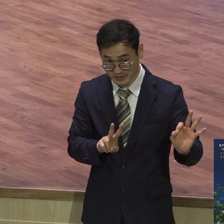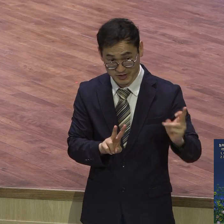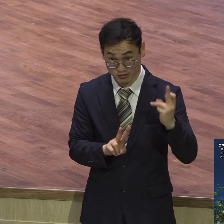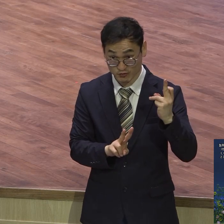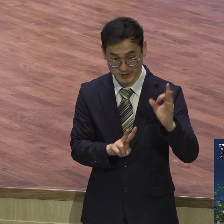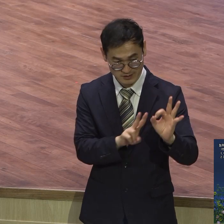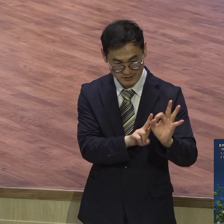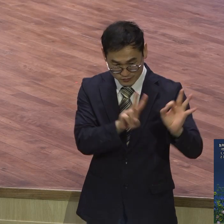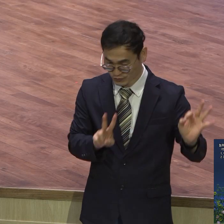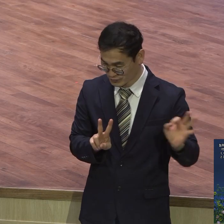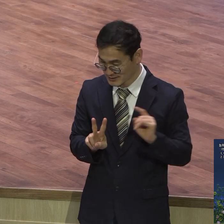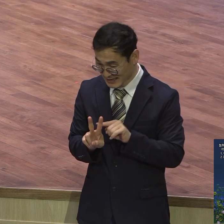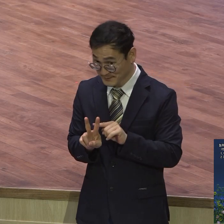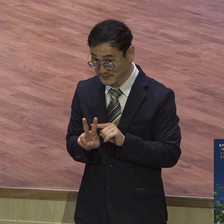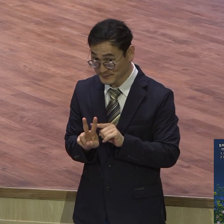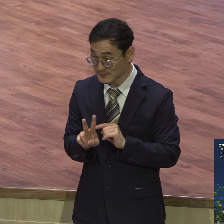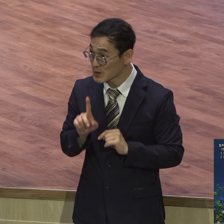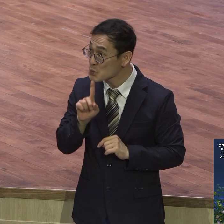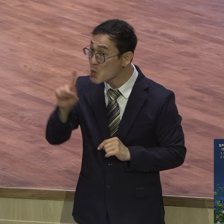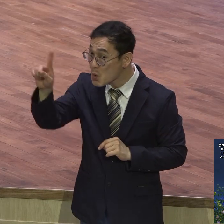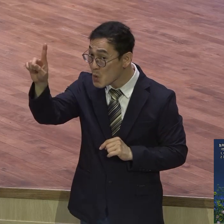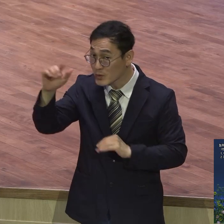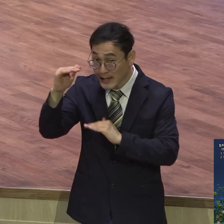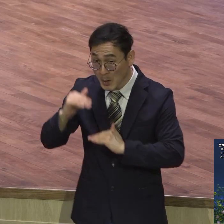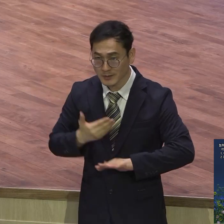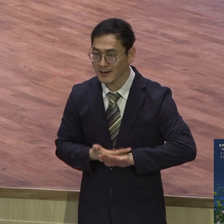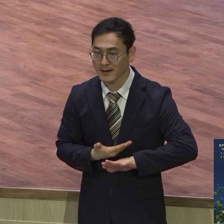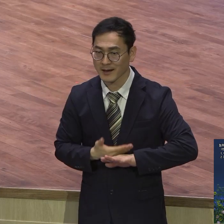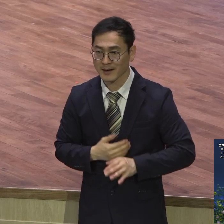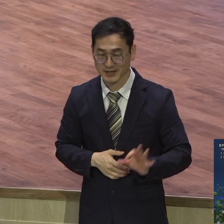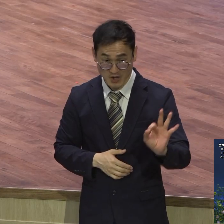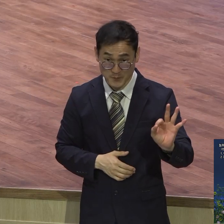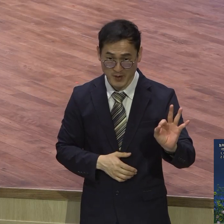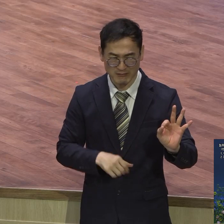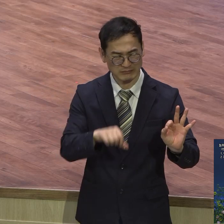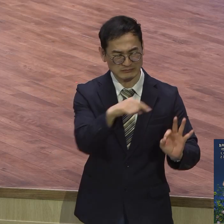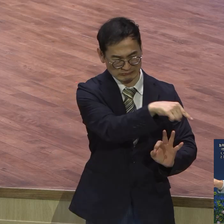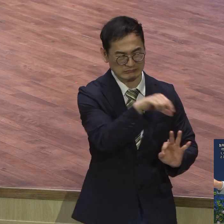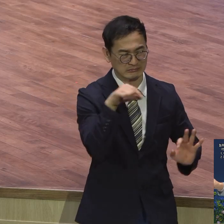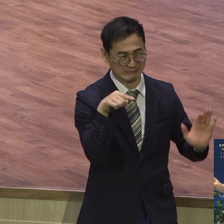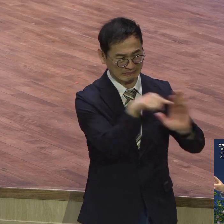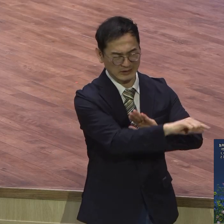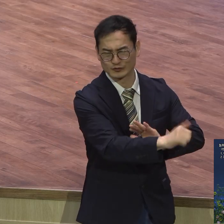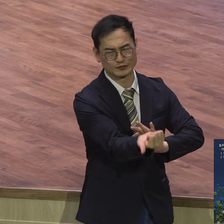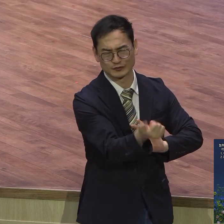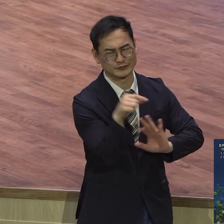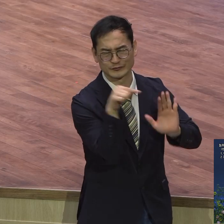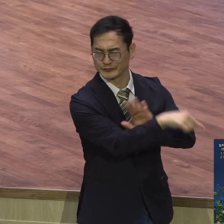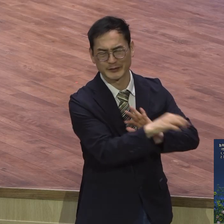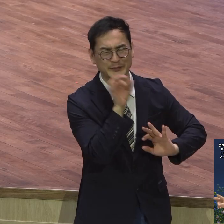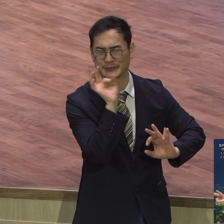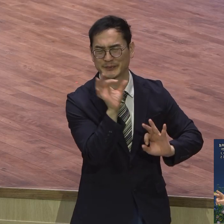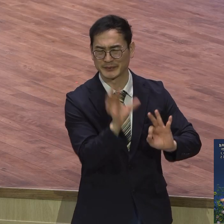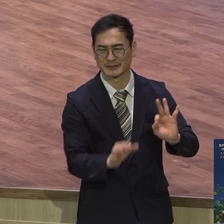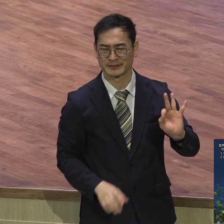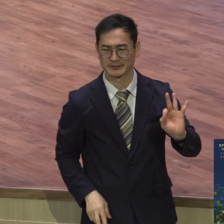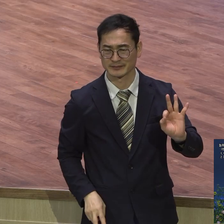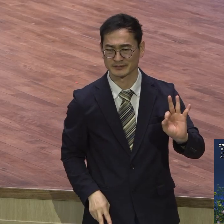10대2입니다 10대2 10명은 완전히 부정적 10명 쪽으로 말 다하지 이 사람 중에 다